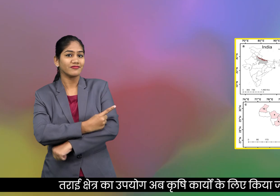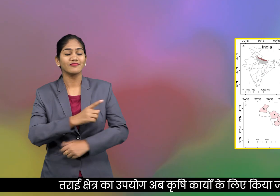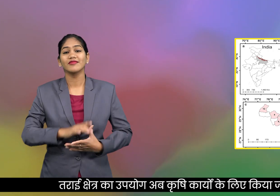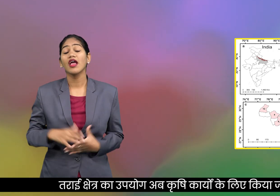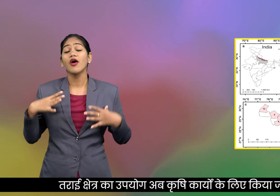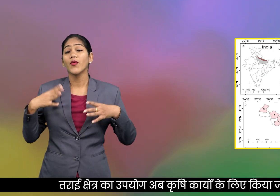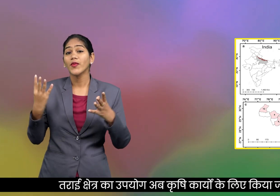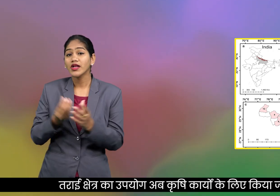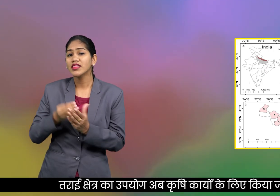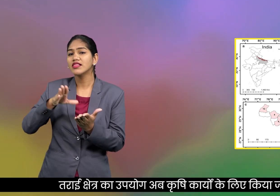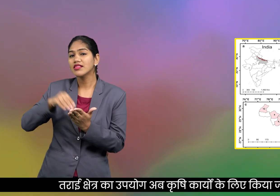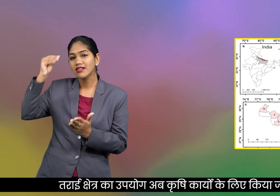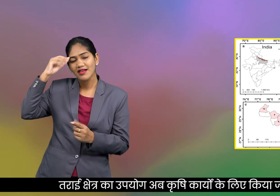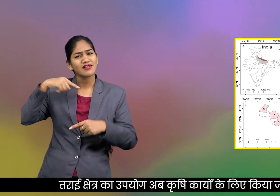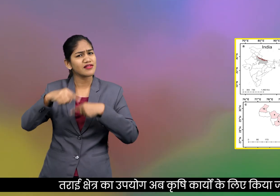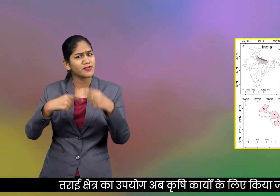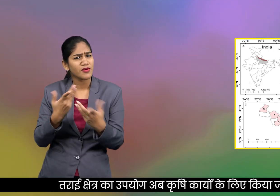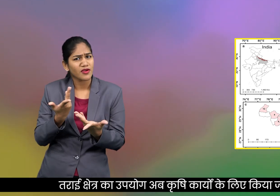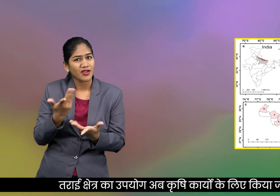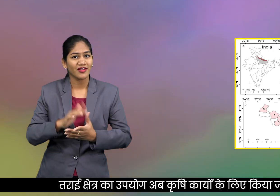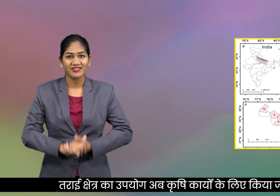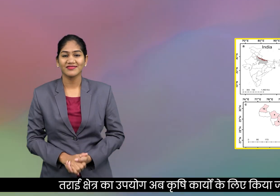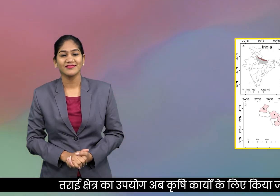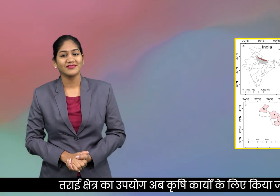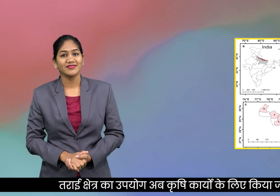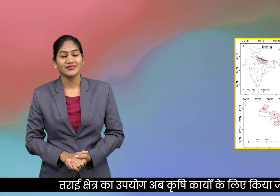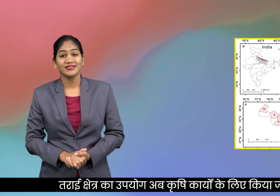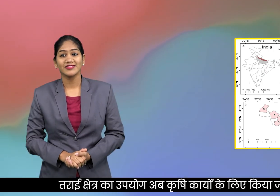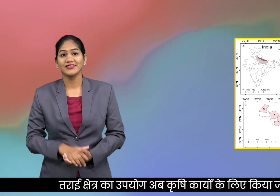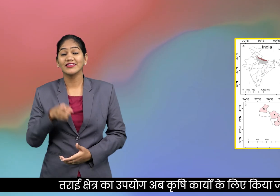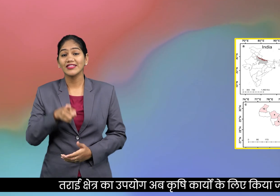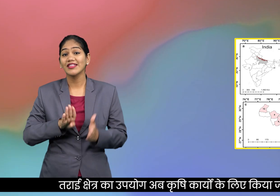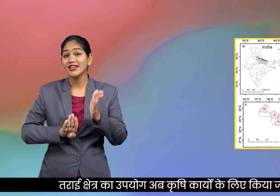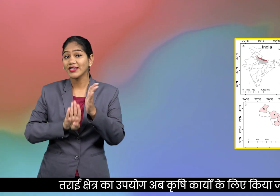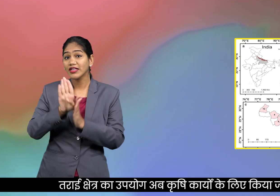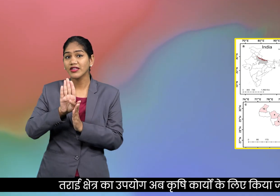तराई क्षेत्र का उपयोग अब कृषि कार्यों के लिए किए जाने लगा है।